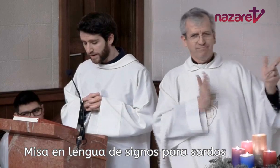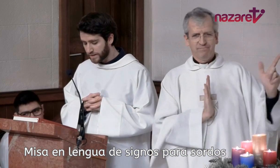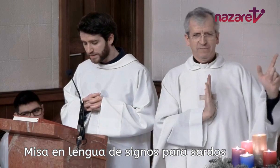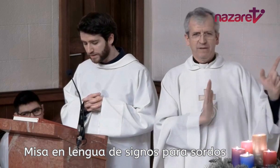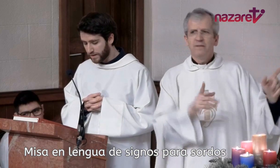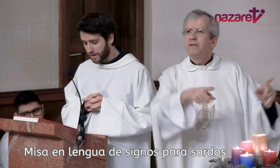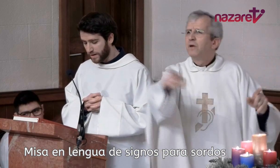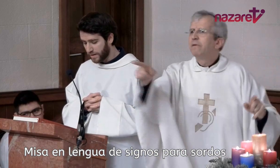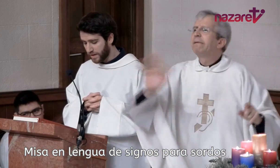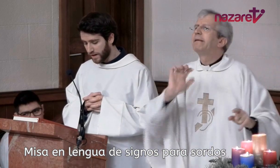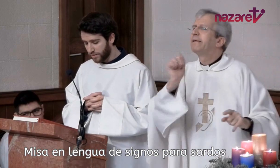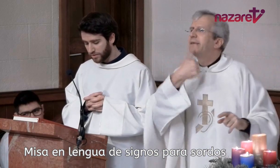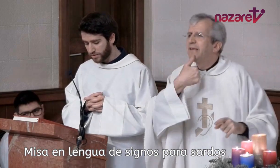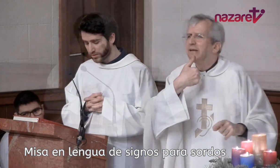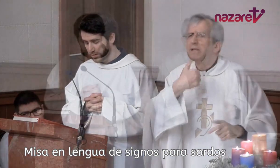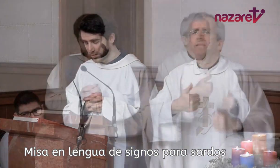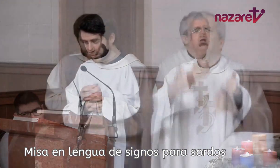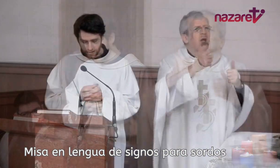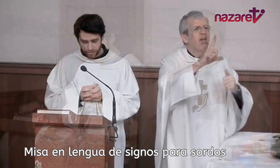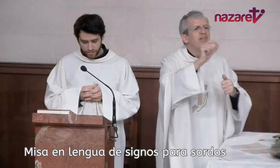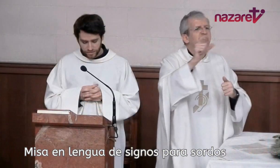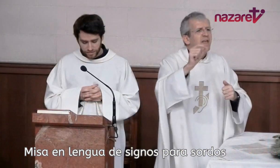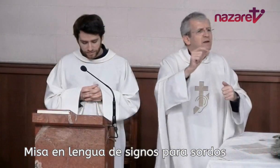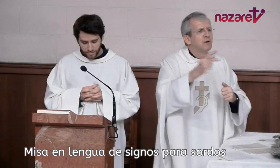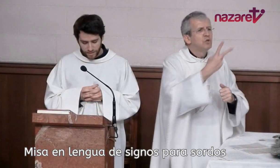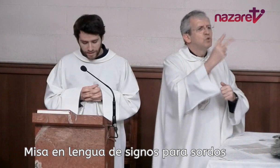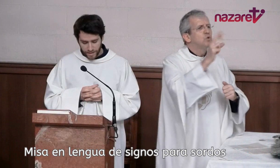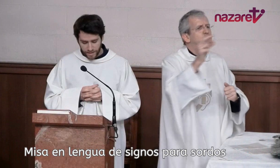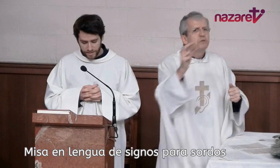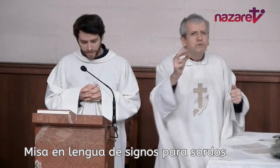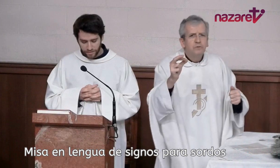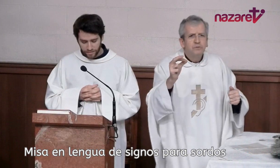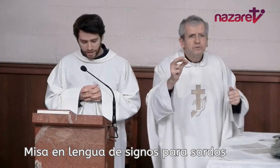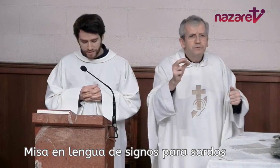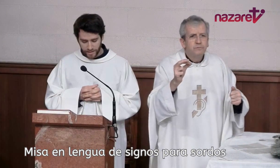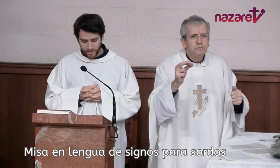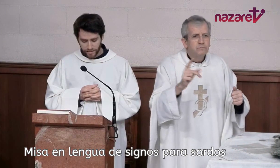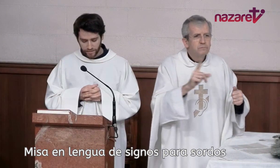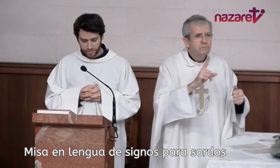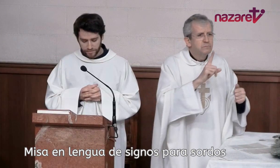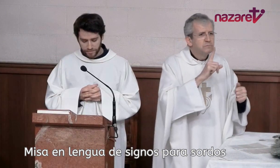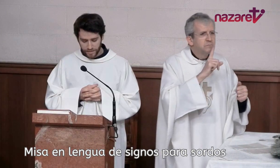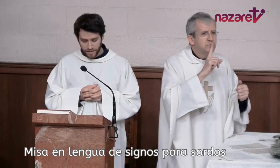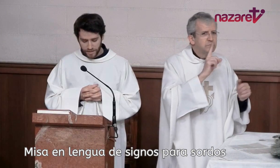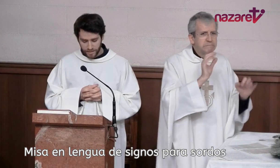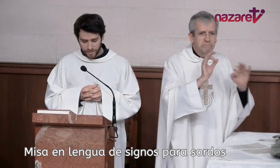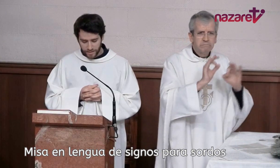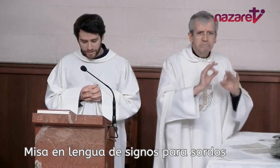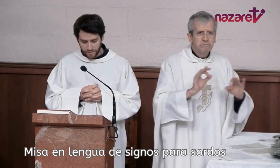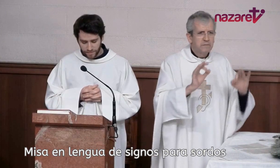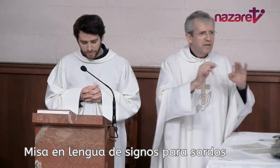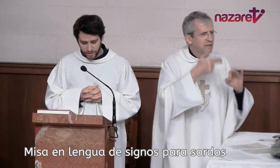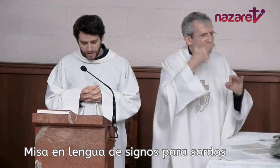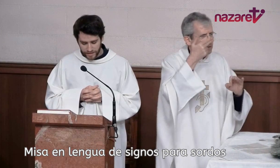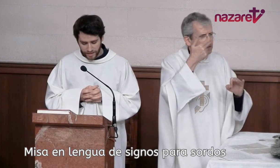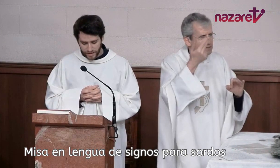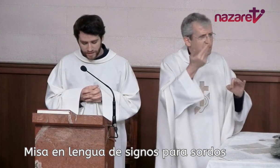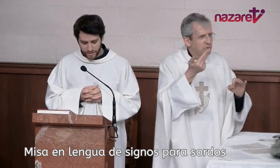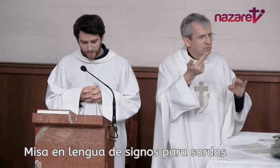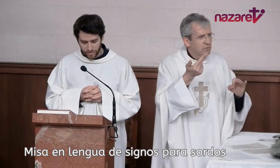más? 100 euros, 200. Se hizo un gran silencio. Desde el fondo de la sala se